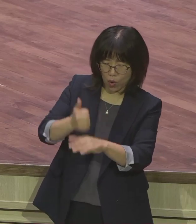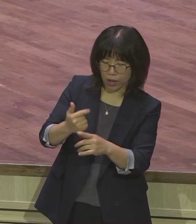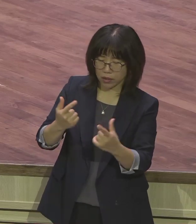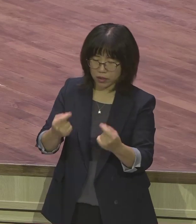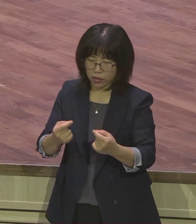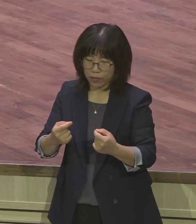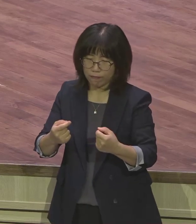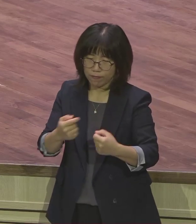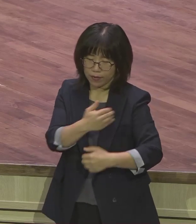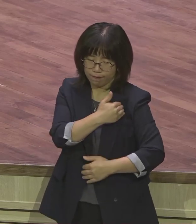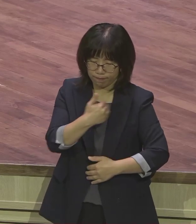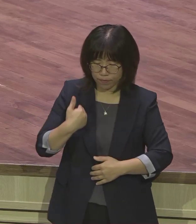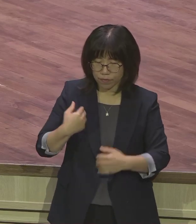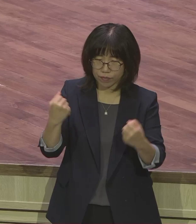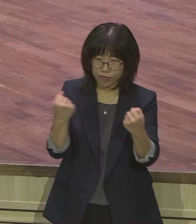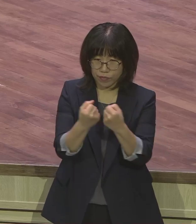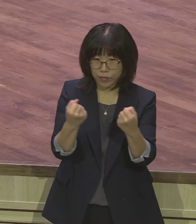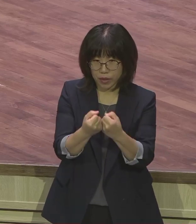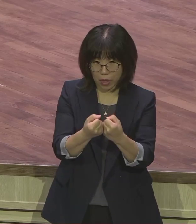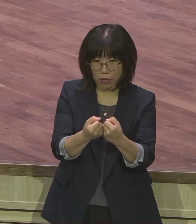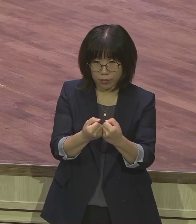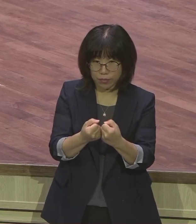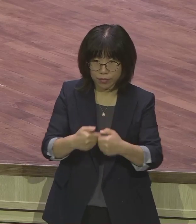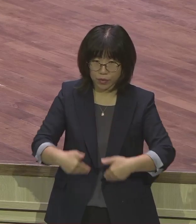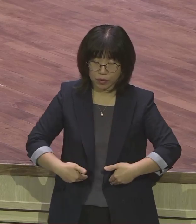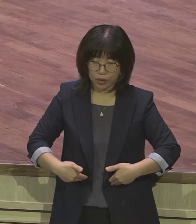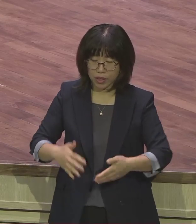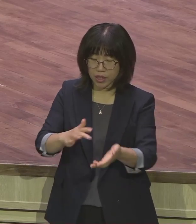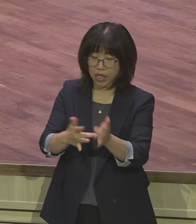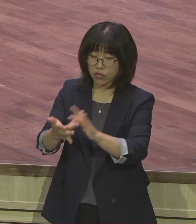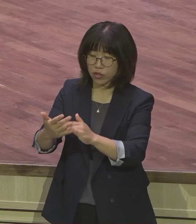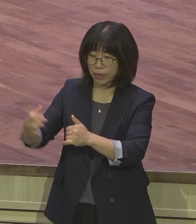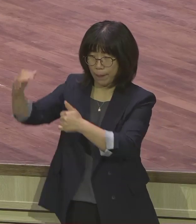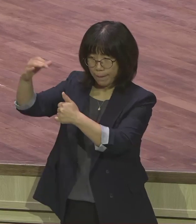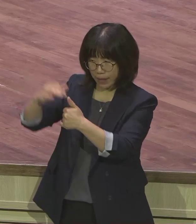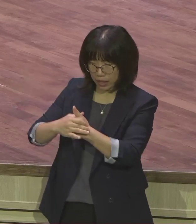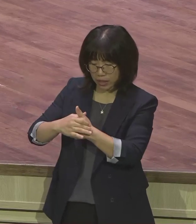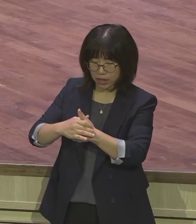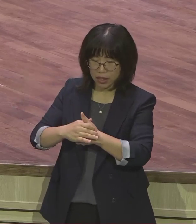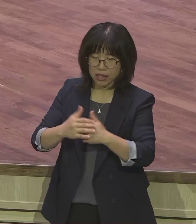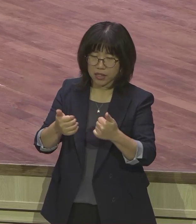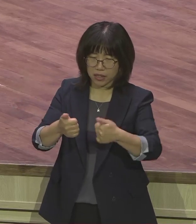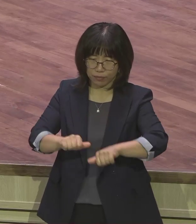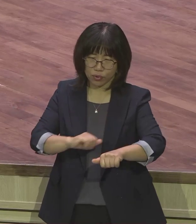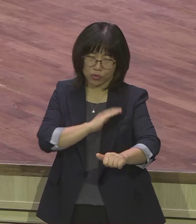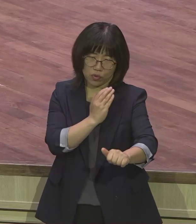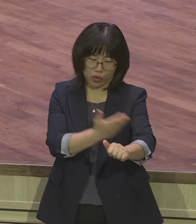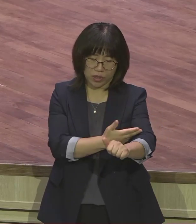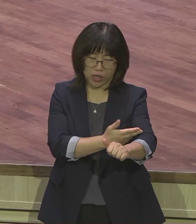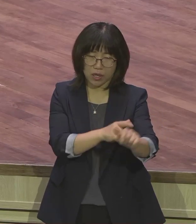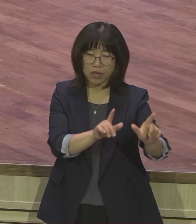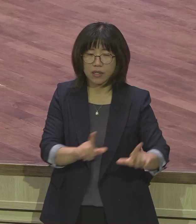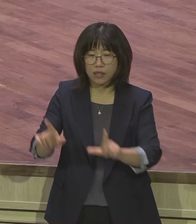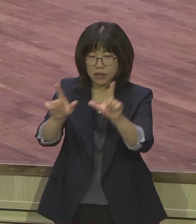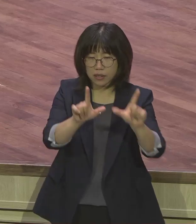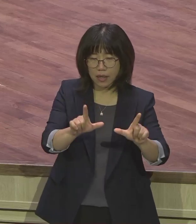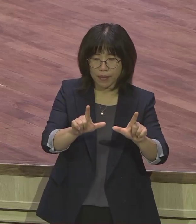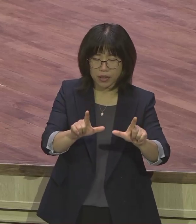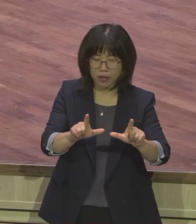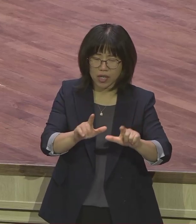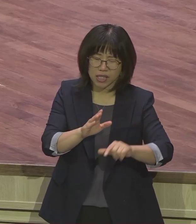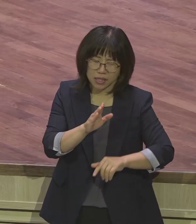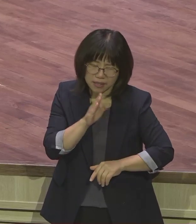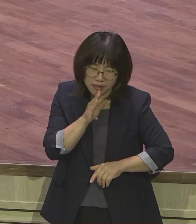그리스도를 통해서 주어진 그야말로 이 놀라운 신문과 구원체를 삶의 현장에서 실제로 사용 좀